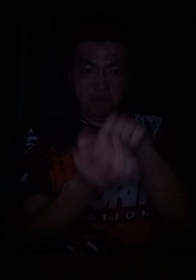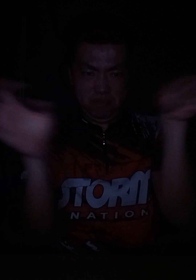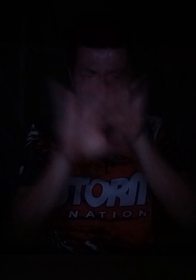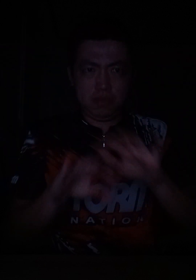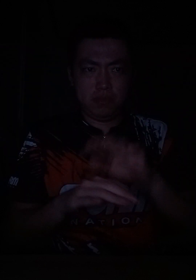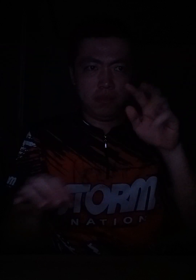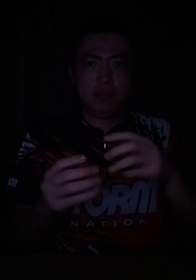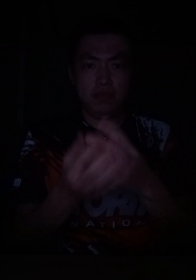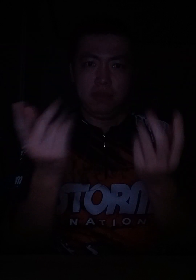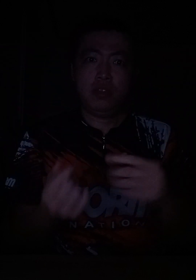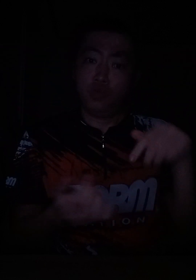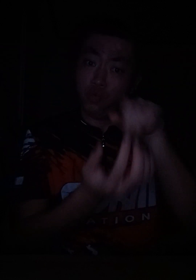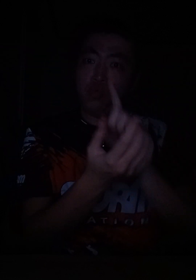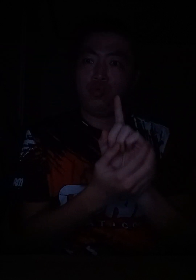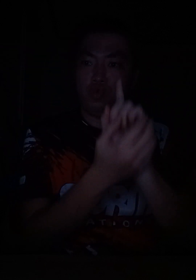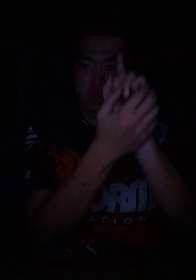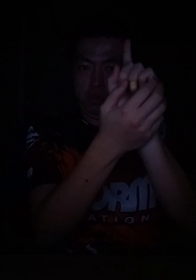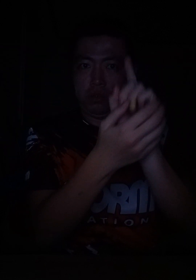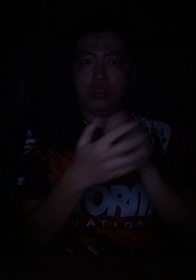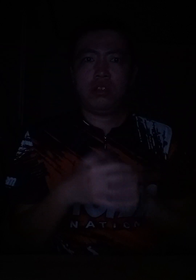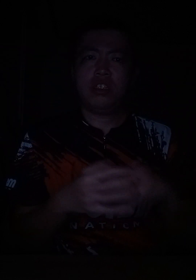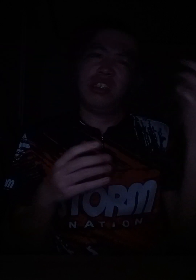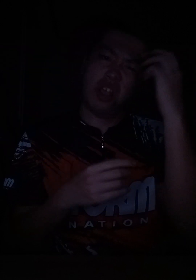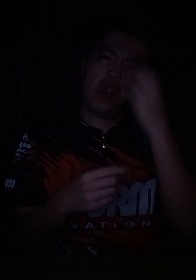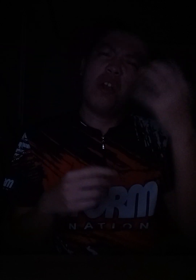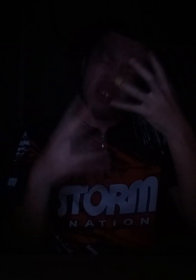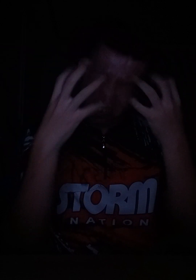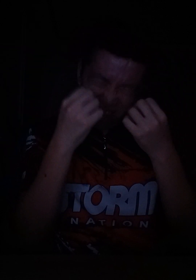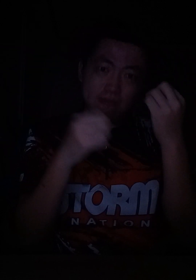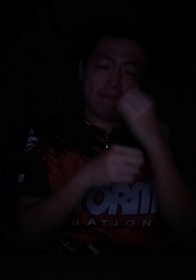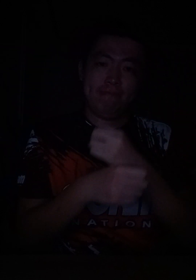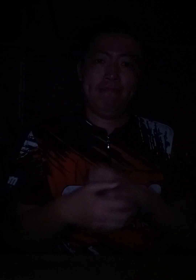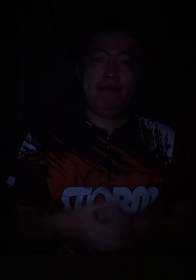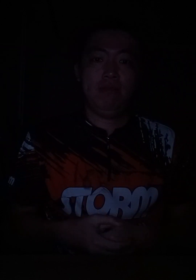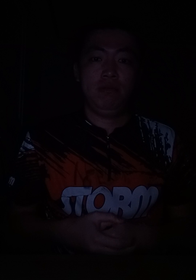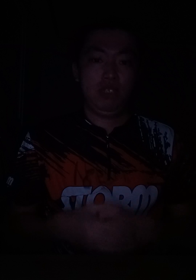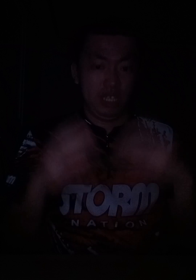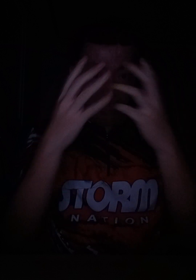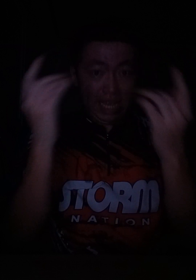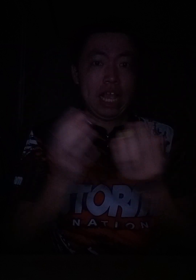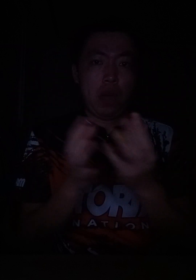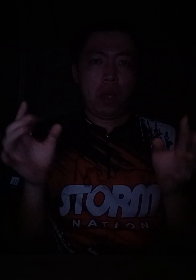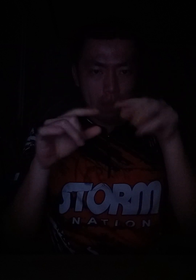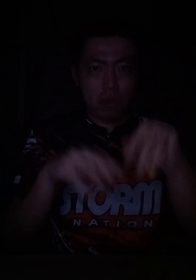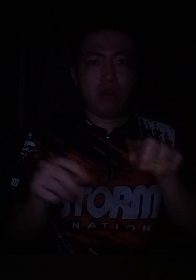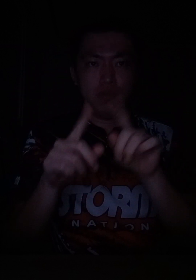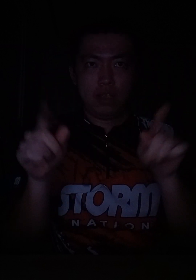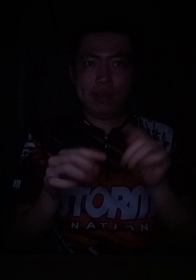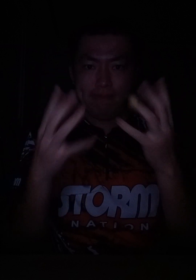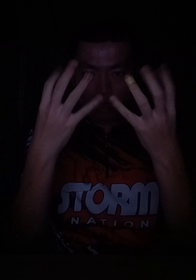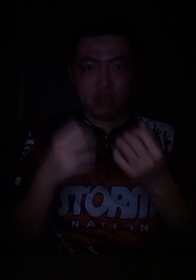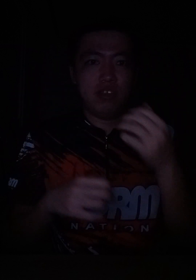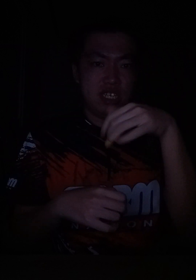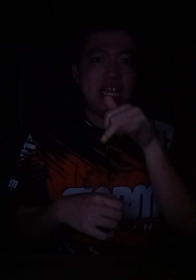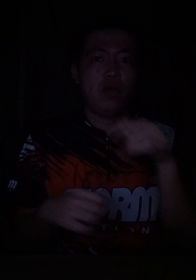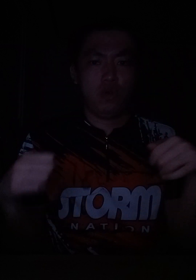근데 승강기가 그대로 위로 올라간다. 생각만 해도 끔찍하죠. 간단한 장비 하나만 달면 충분히 막을 수 있는